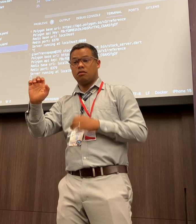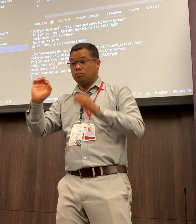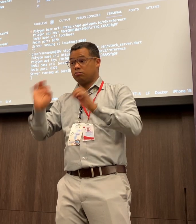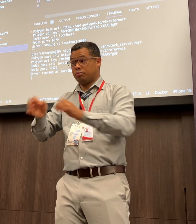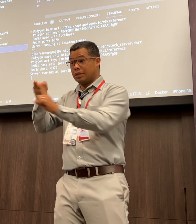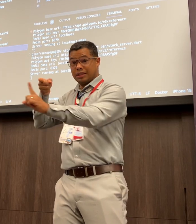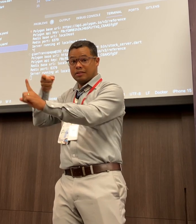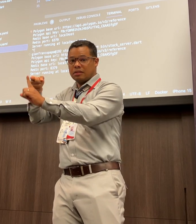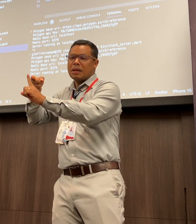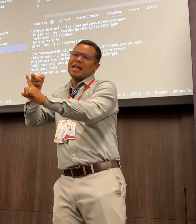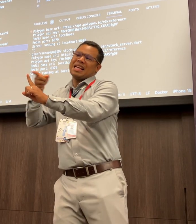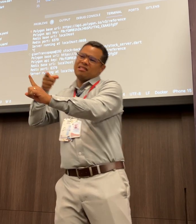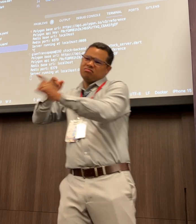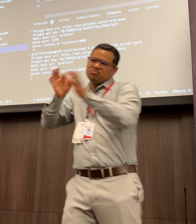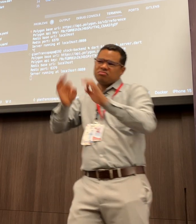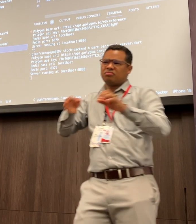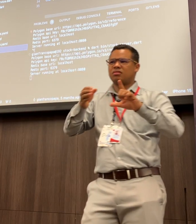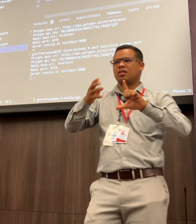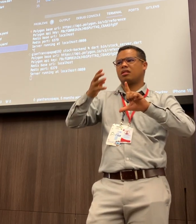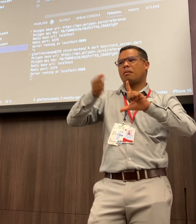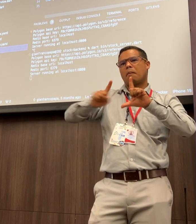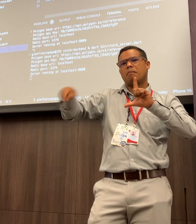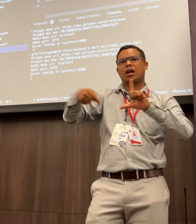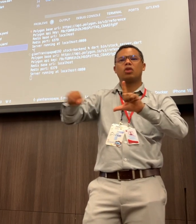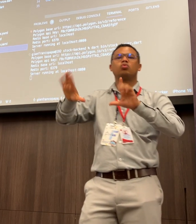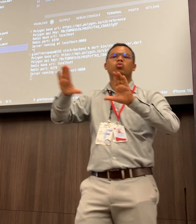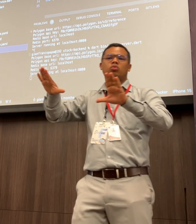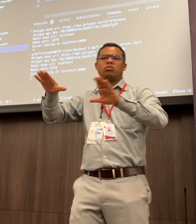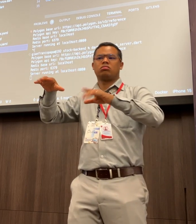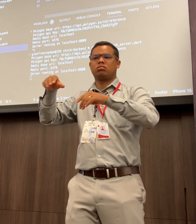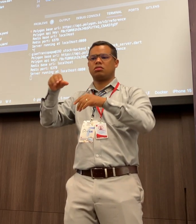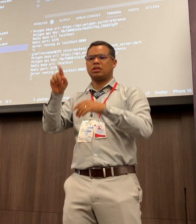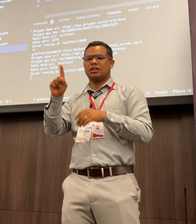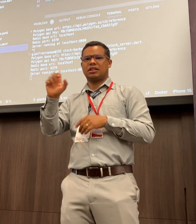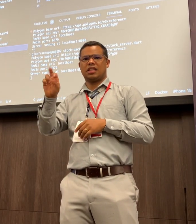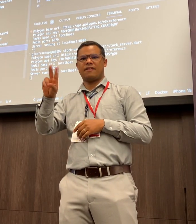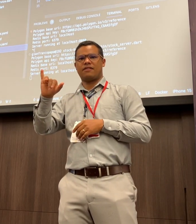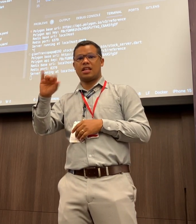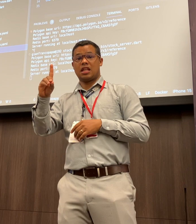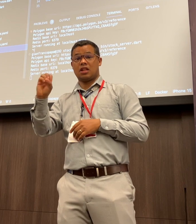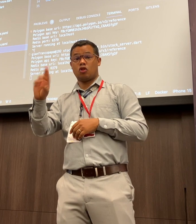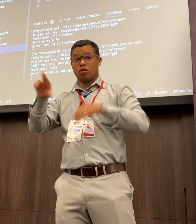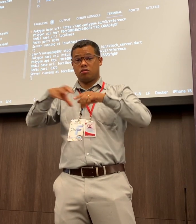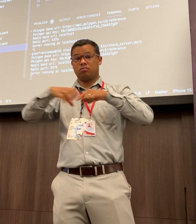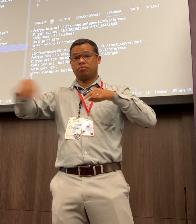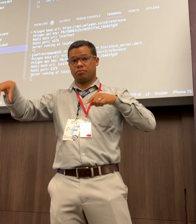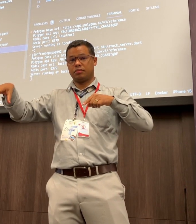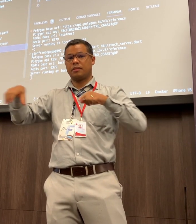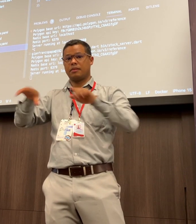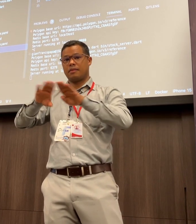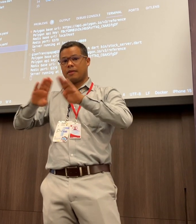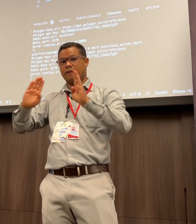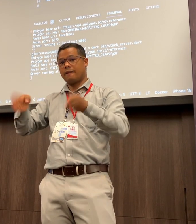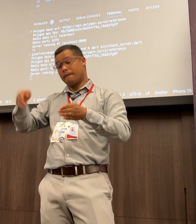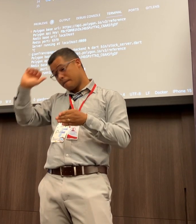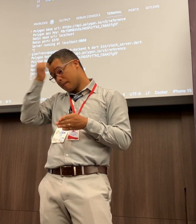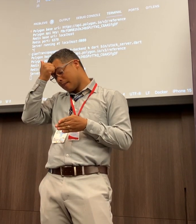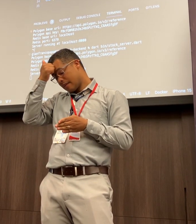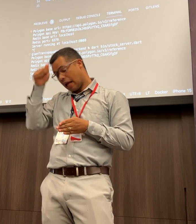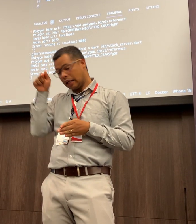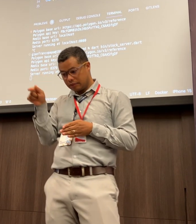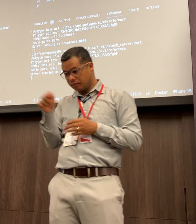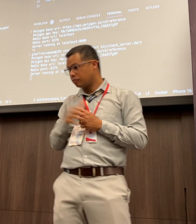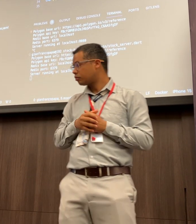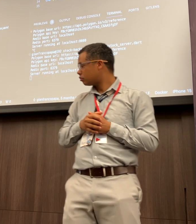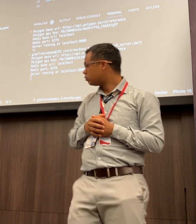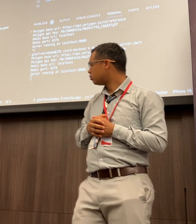cómo construir el backend en el servidor. Y bueno, moviéndonos un poco al lado de